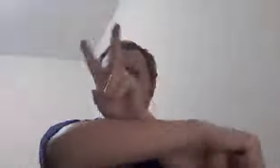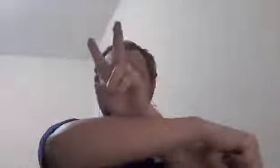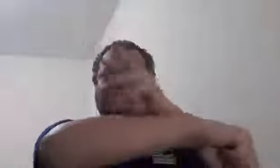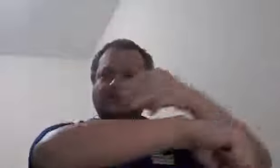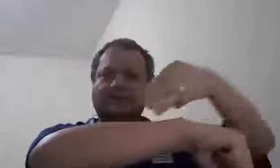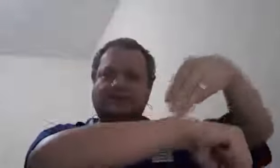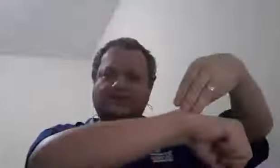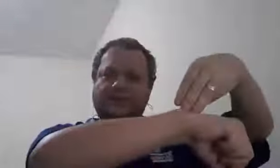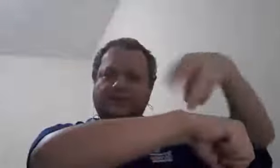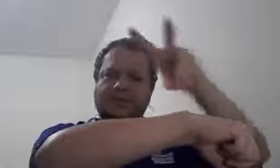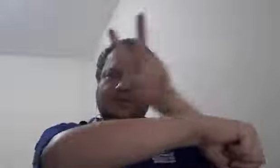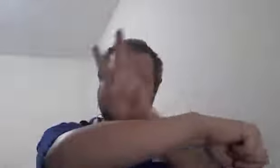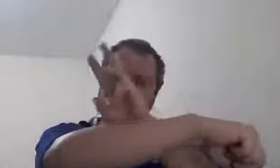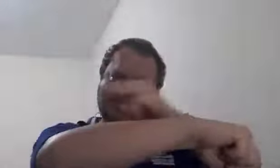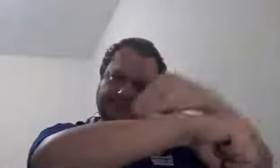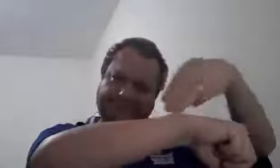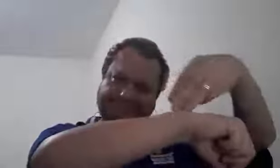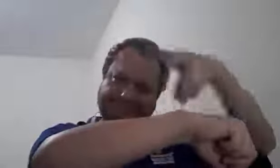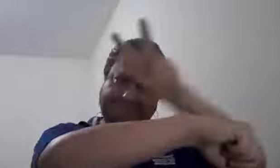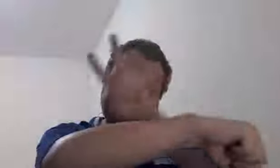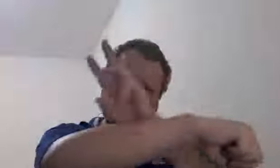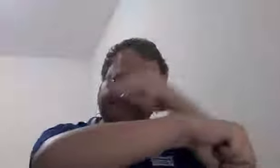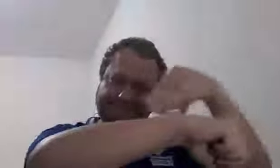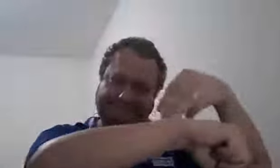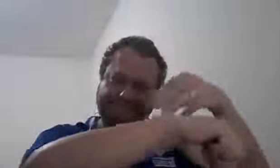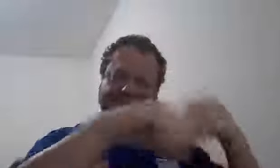tem esse também, Vila Matilde.